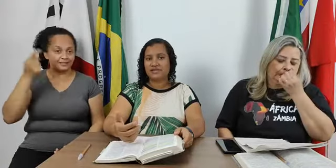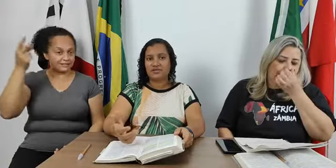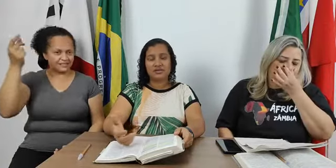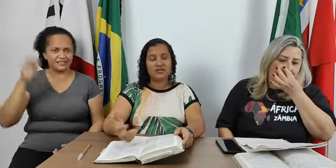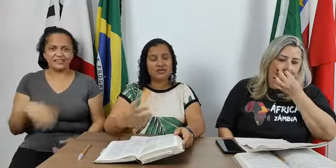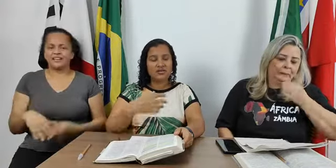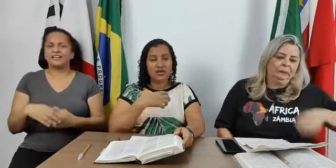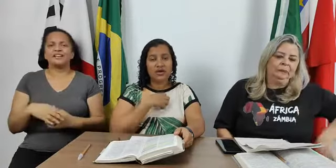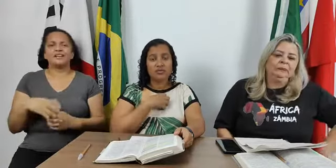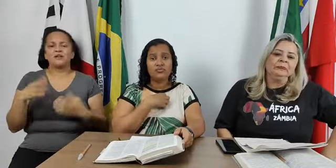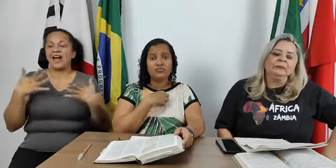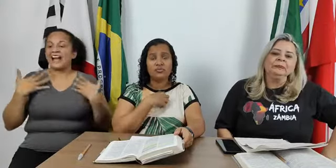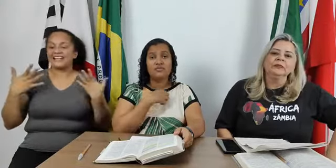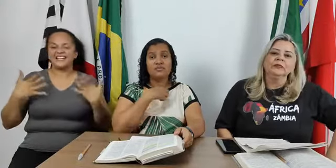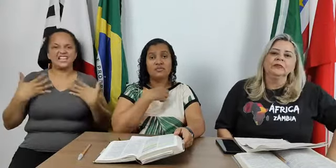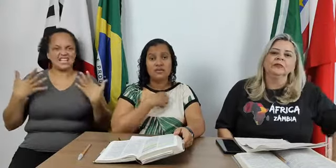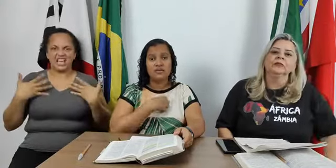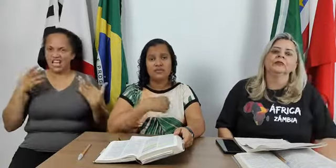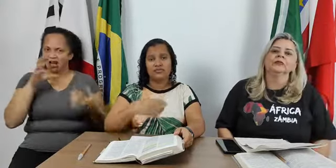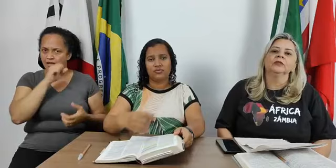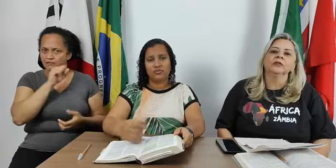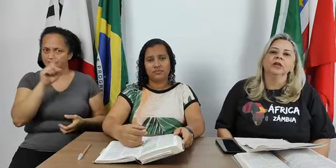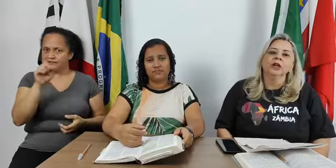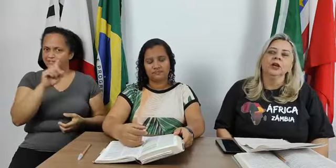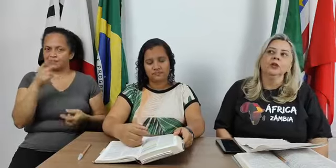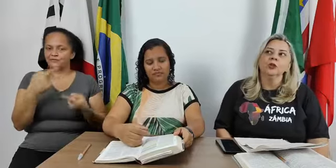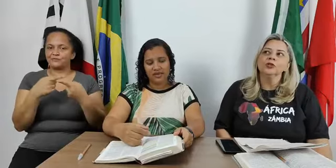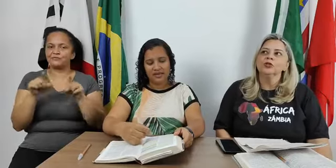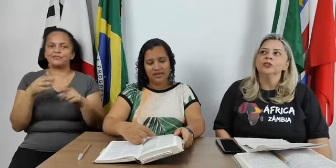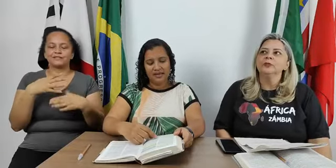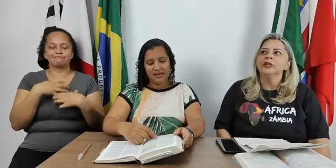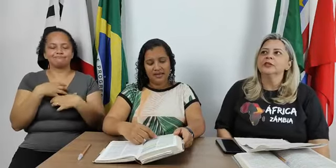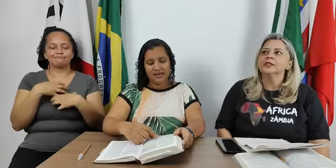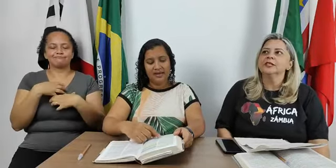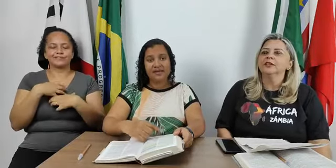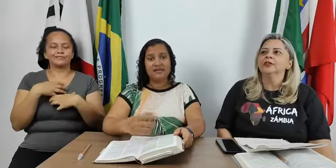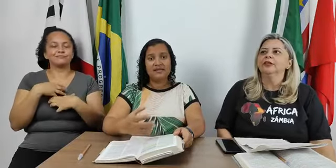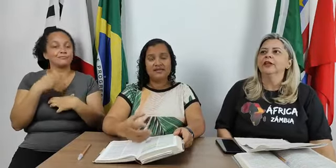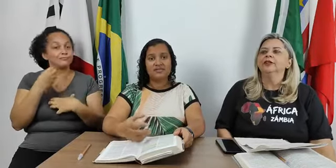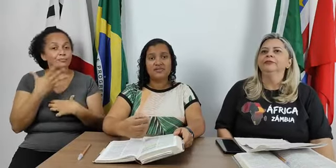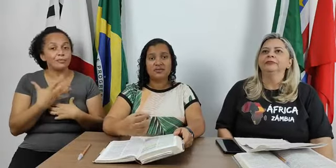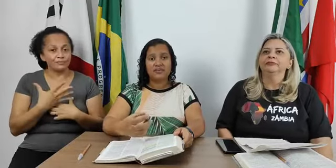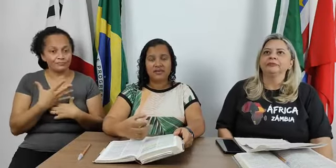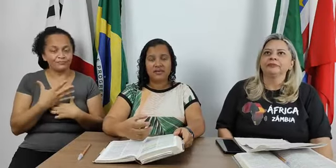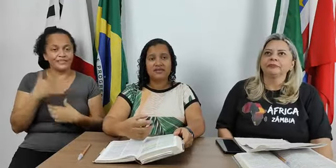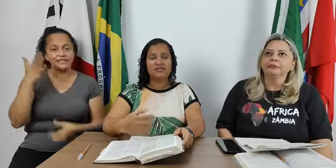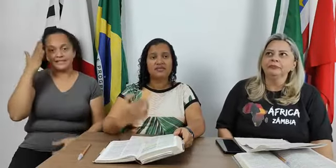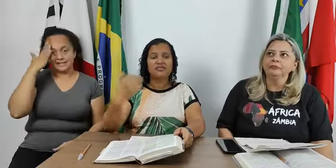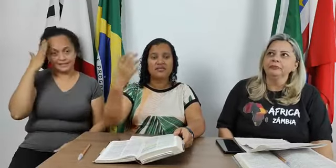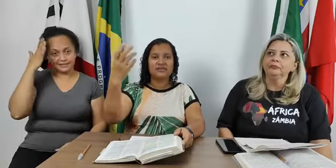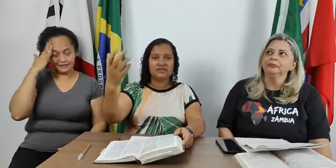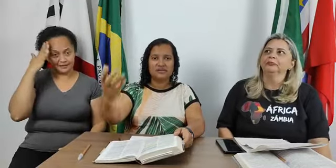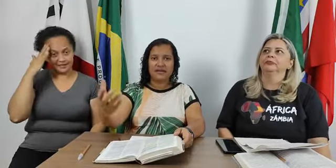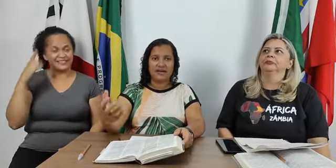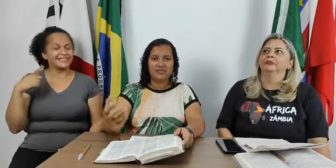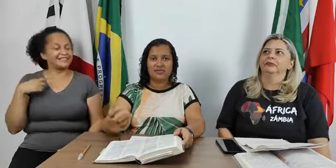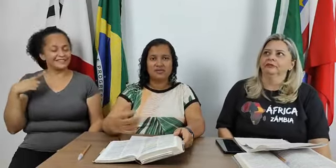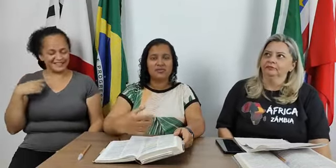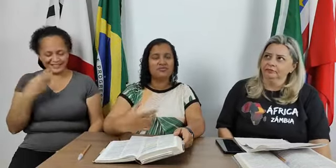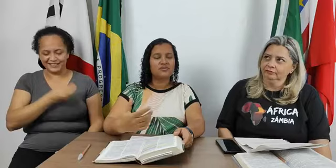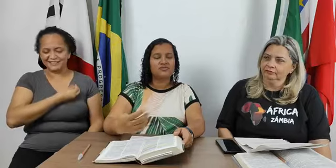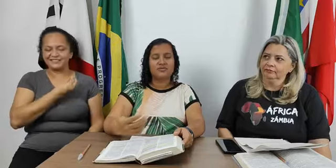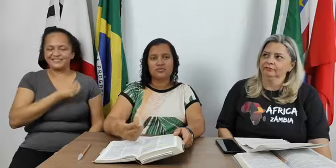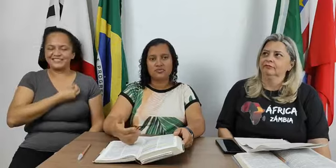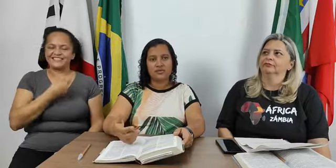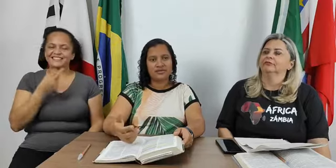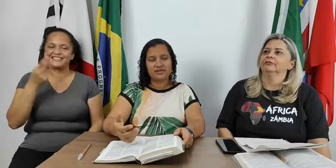alegria passageira, não, é algo no espírito. É o gozo do Espírito Santo. É a alegria de saber que existe uma eternidade, que